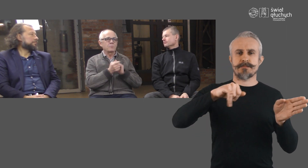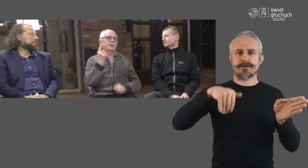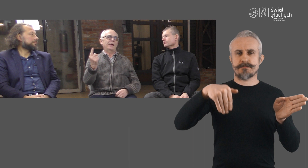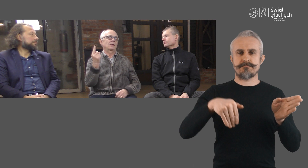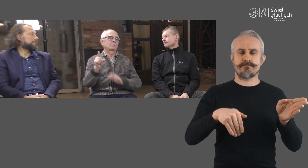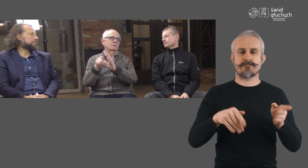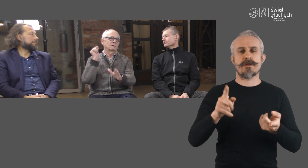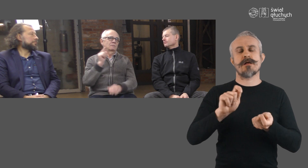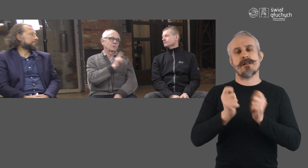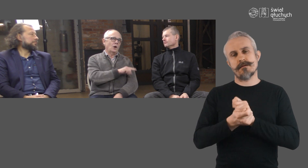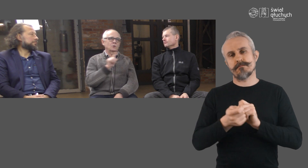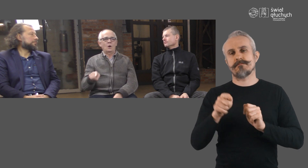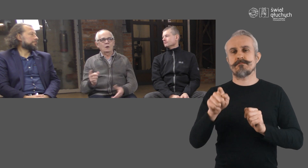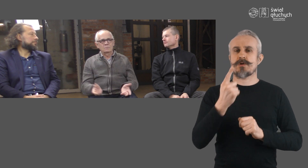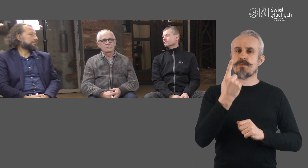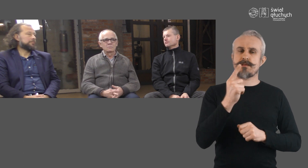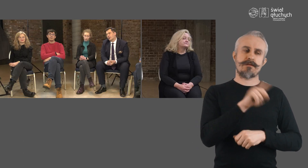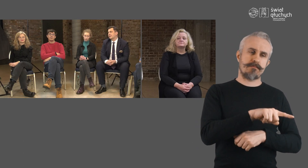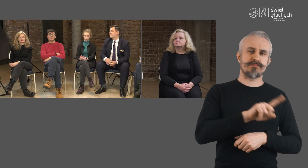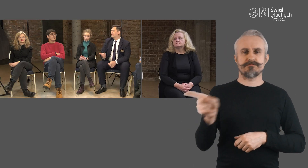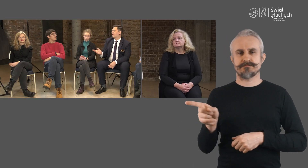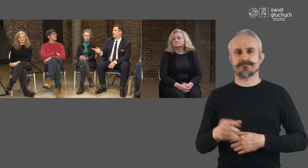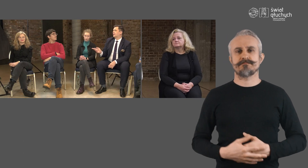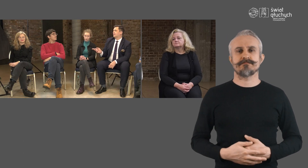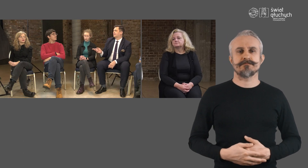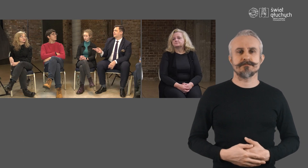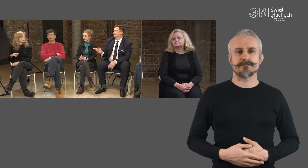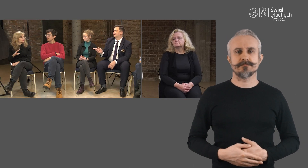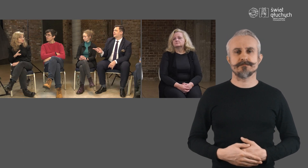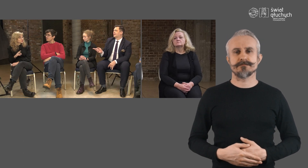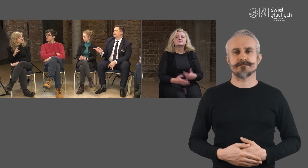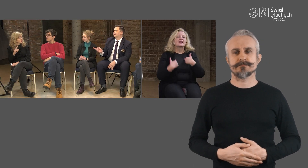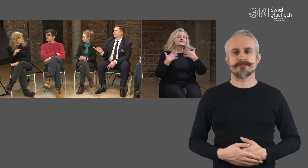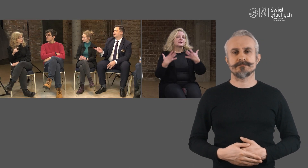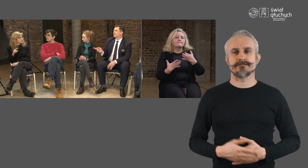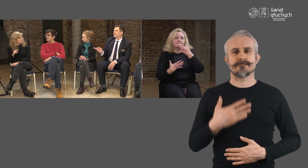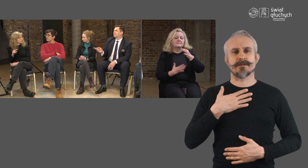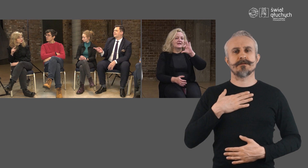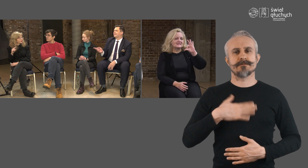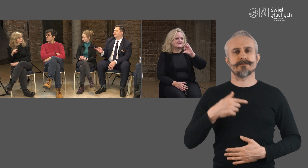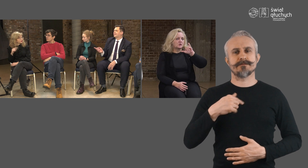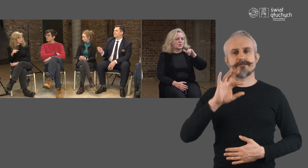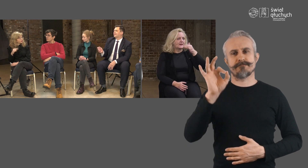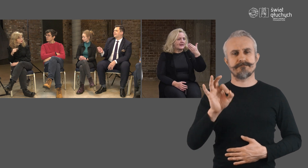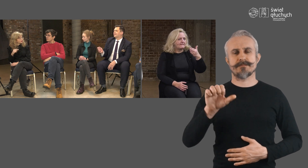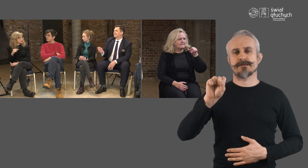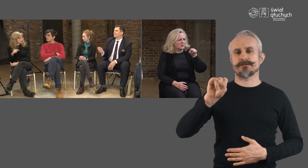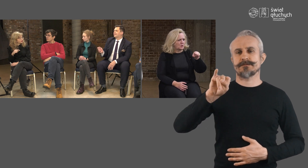języków, a czasem wybierają jeden. Okej. Ania? Nie, chciałam tylko zapytać, czyli SJM to jest bardziej